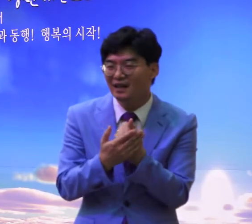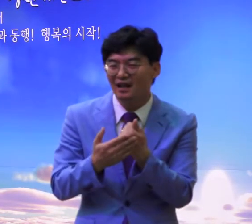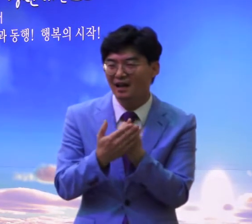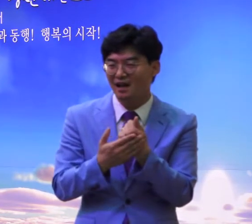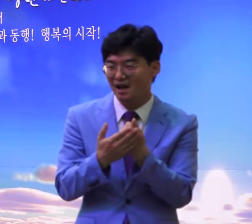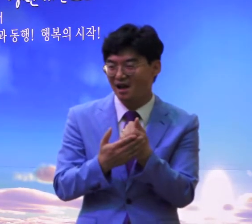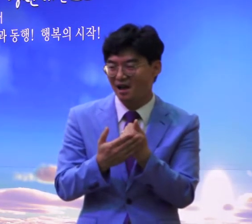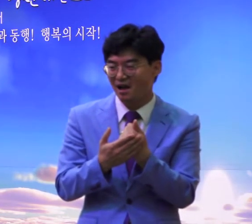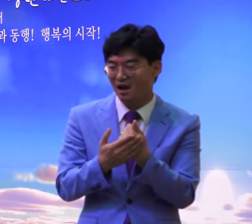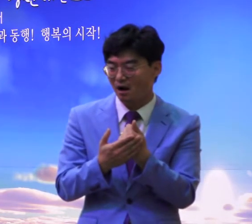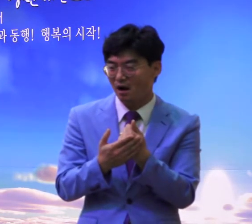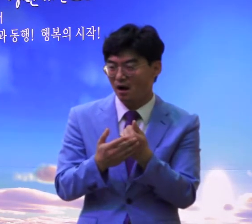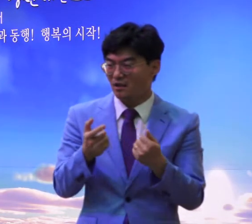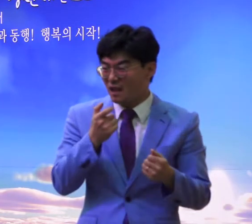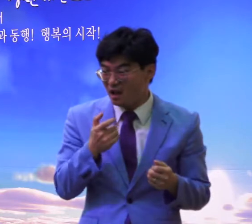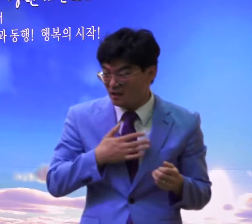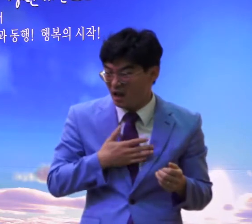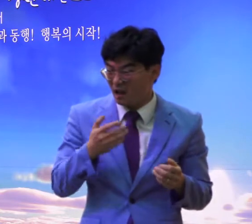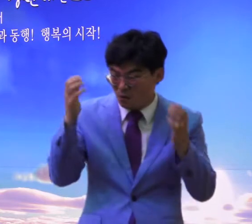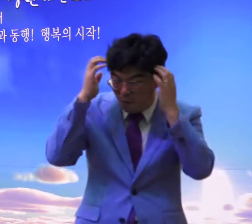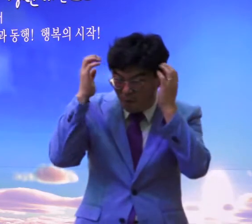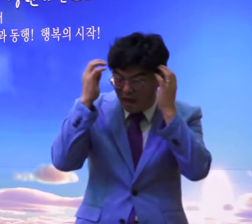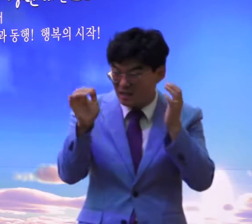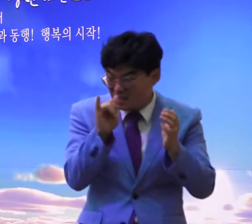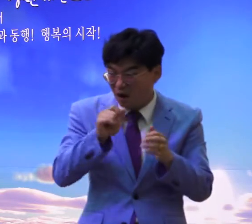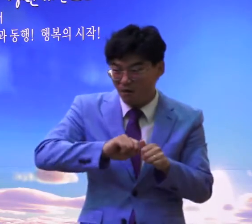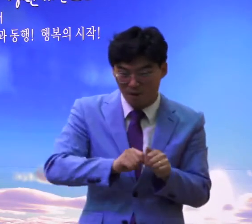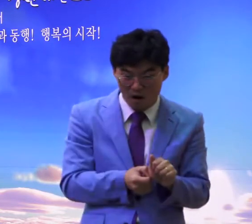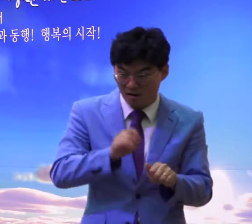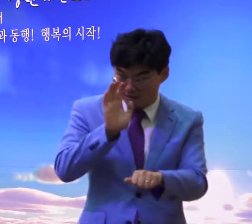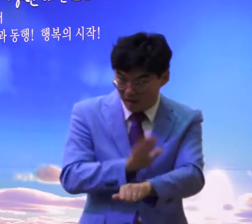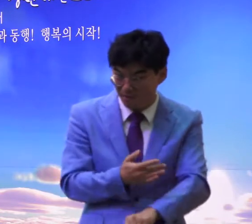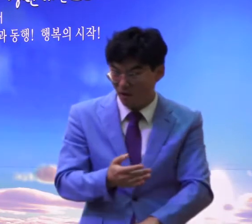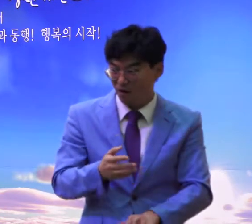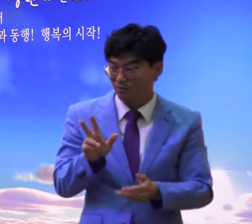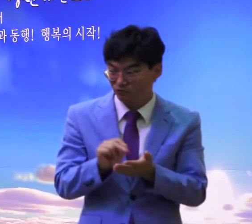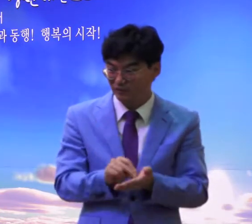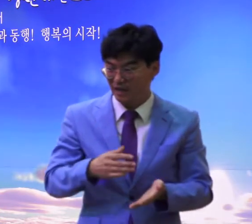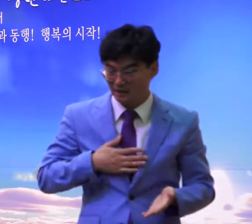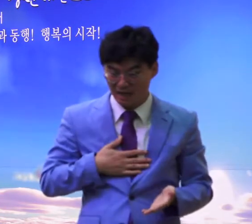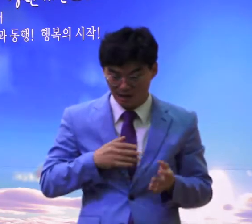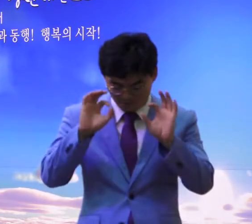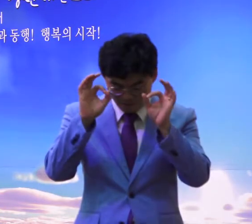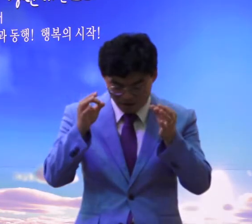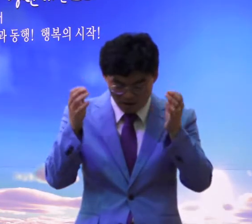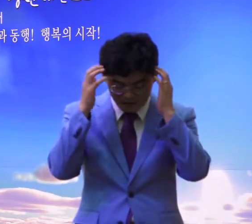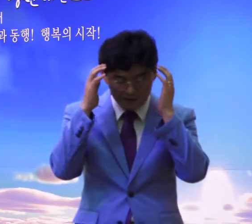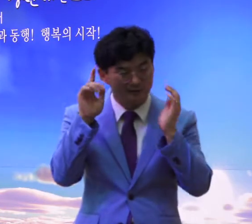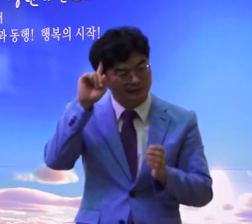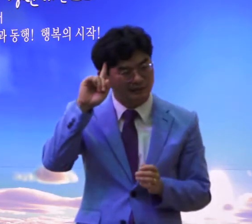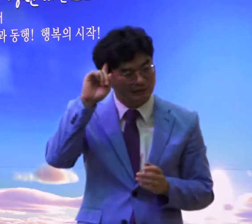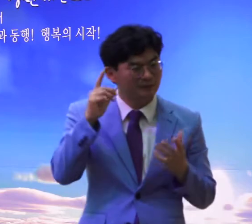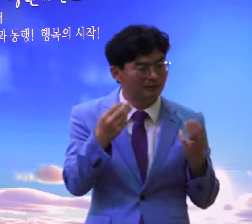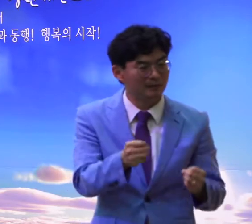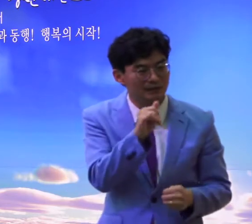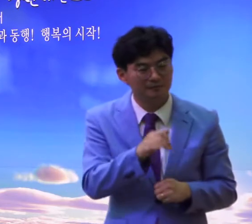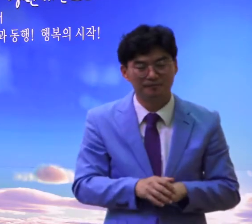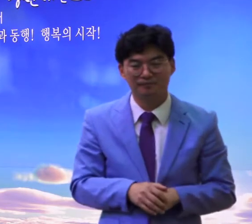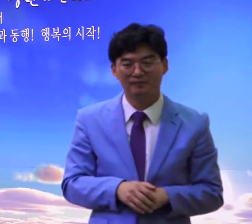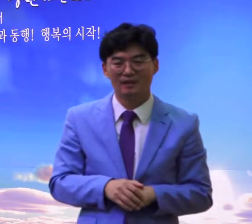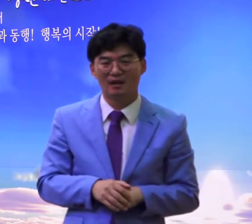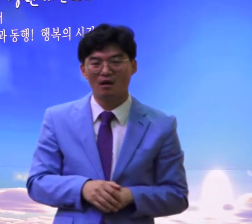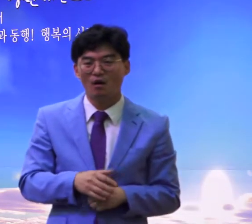부적처럼 생각하는 그런 모습이 우리 안에 있습니다. 고난을 피하게 해주는 부적처럼 신앙을 생각합니다. 이런